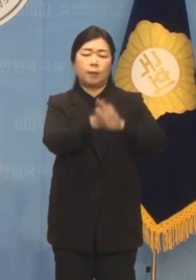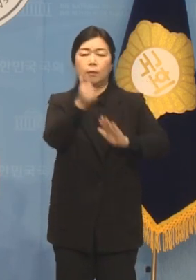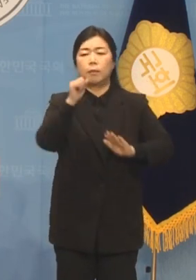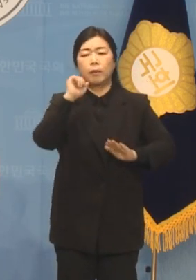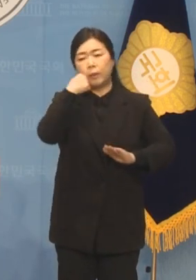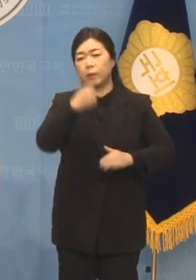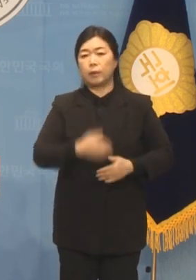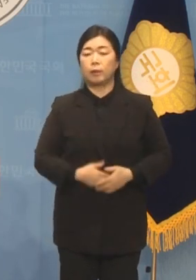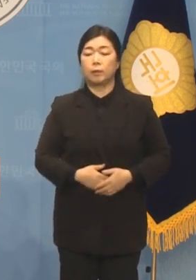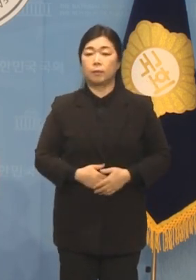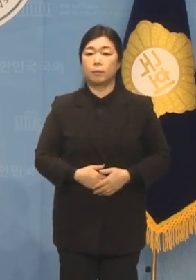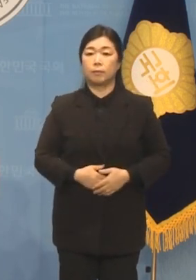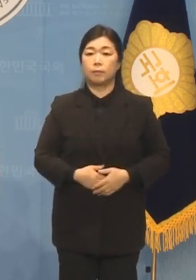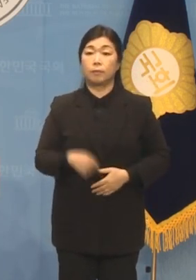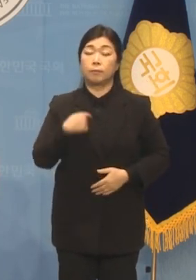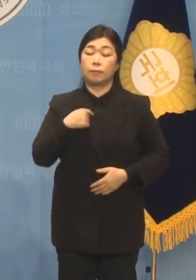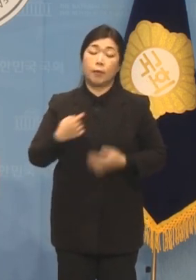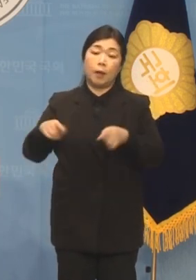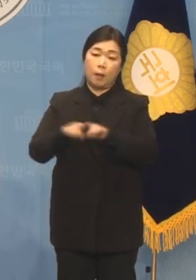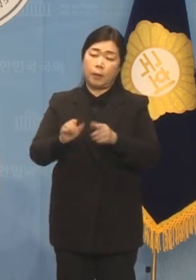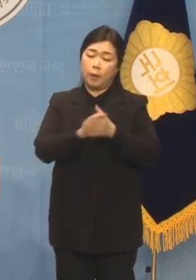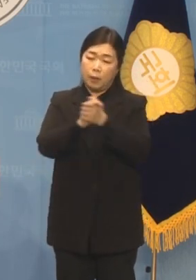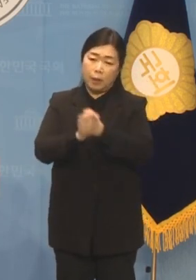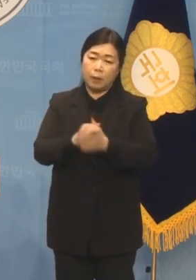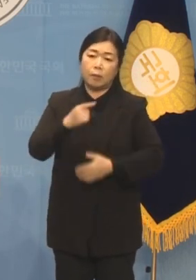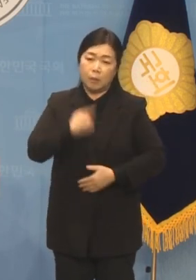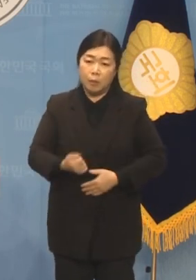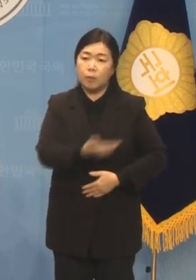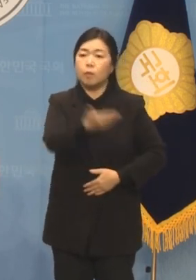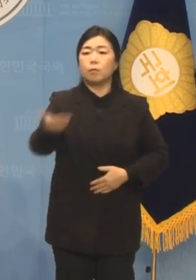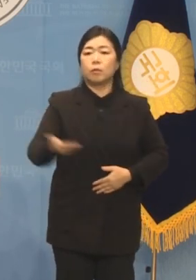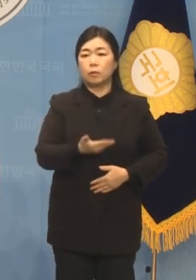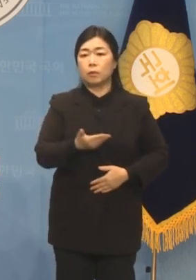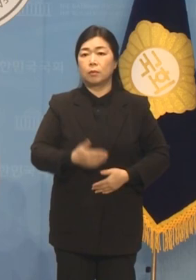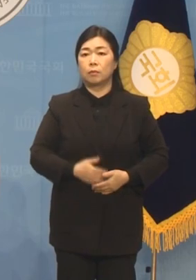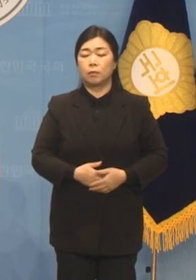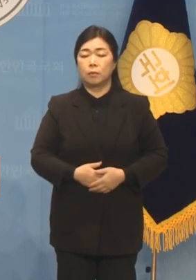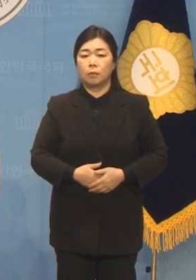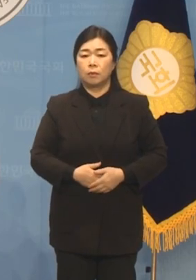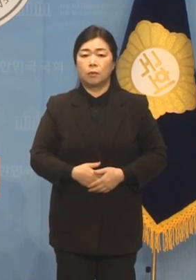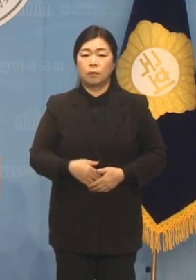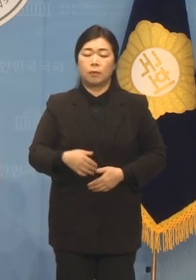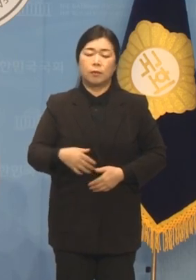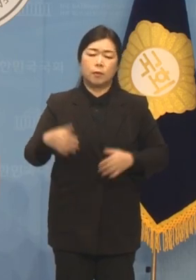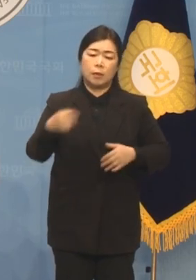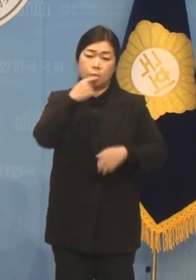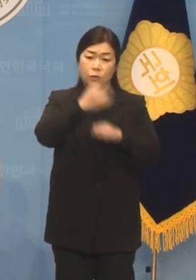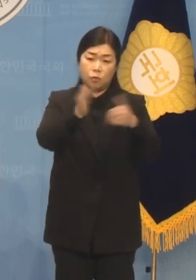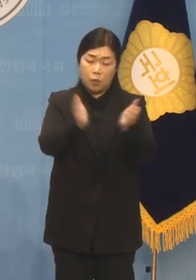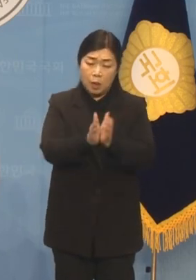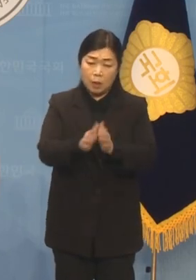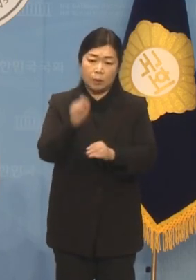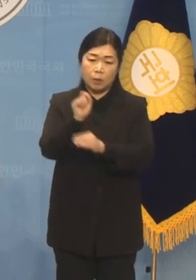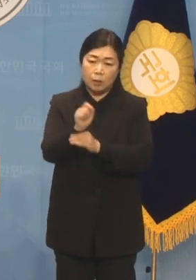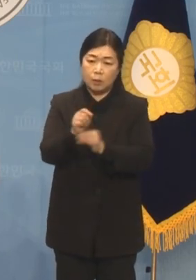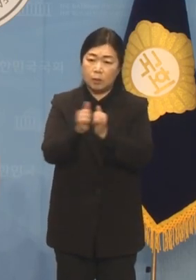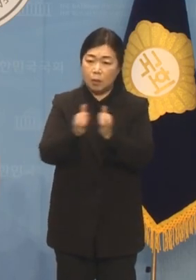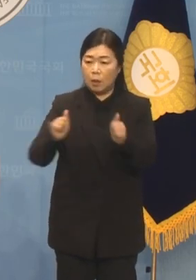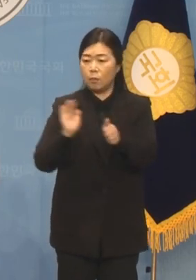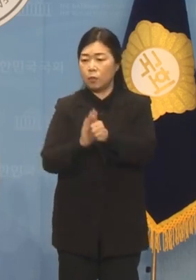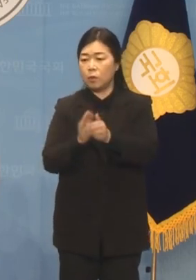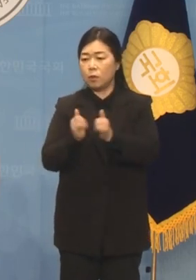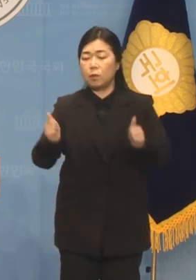함께해온 당원 동지 여러분, 거친 투쟁의 선봉에서 수고하는 민주당 당직자와 보좌진